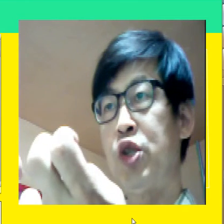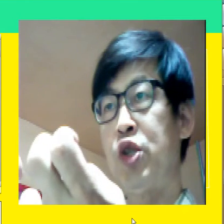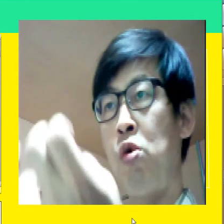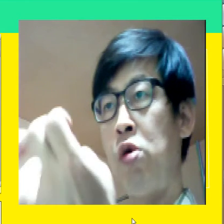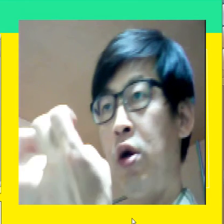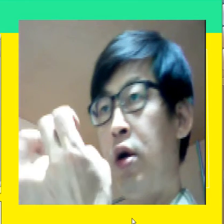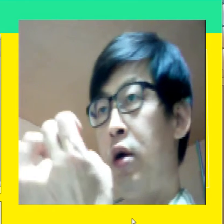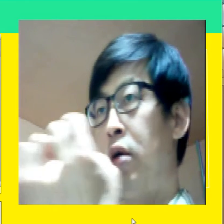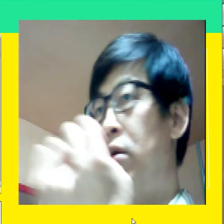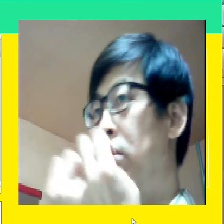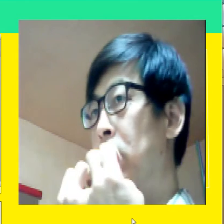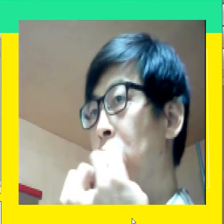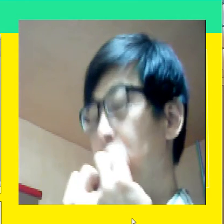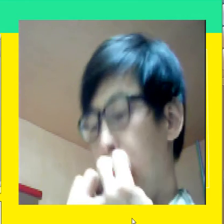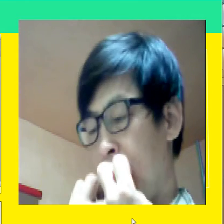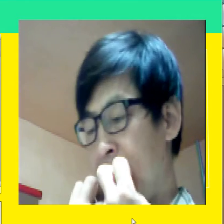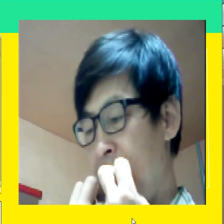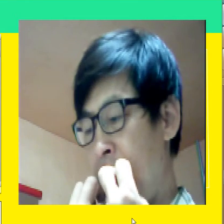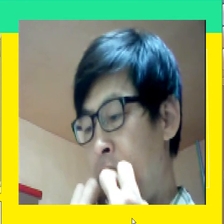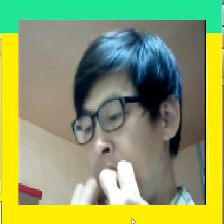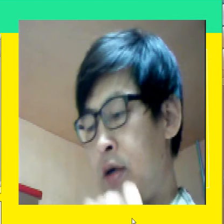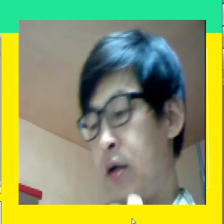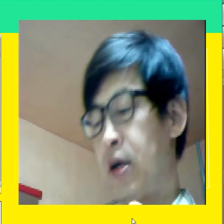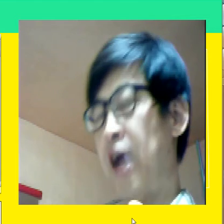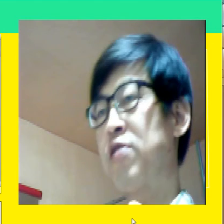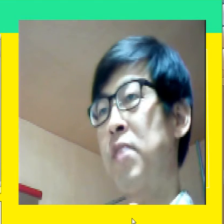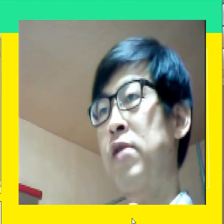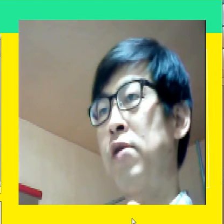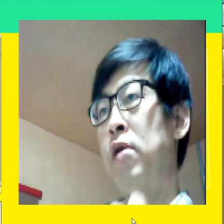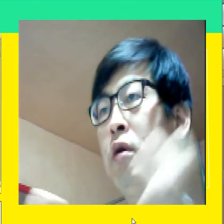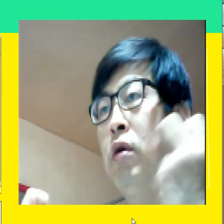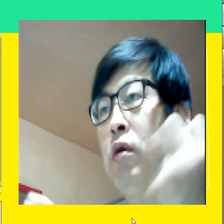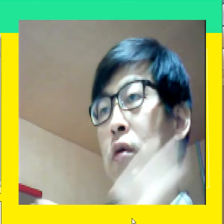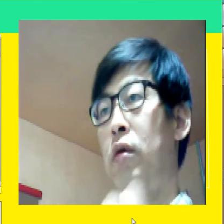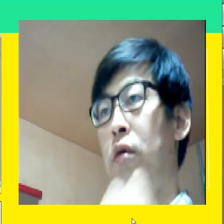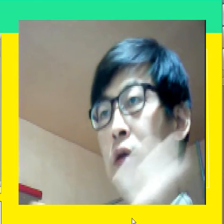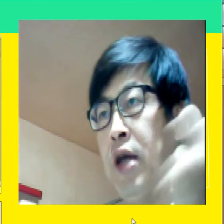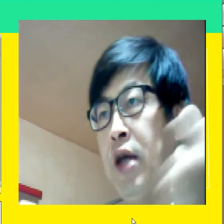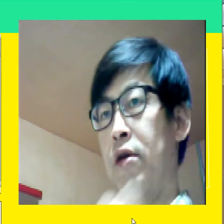치고 여기서 가슴에서 이렇게 하는 거